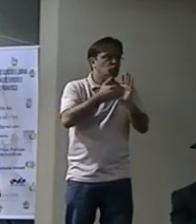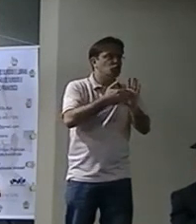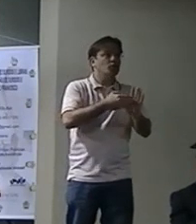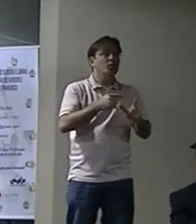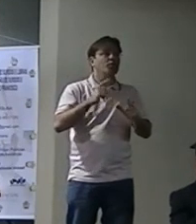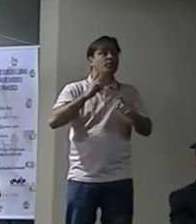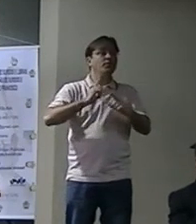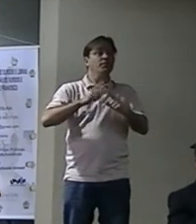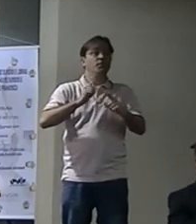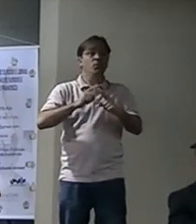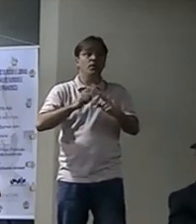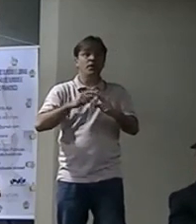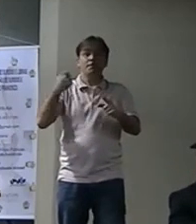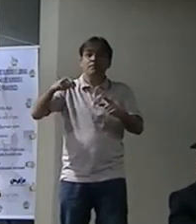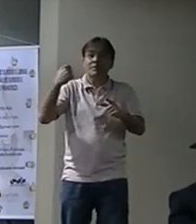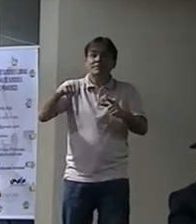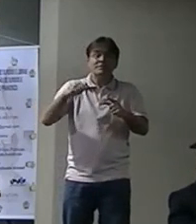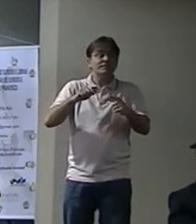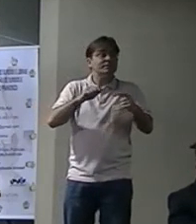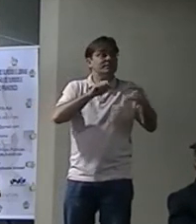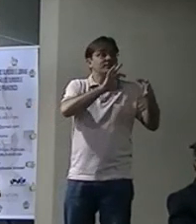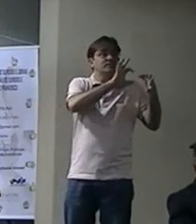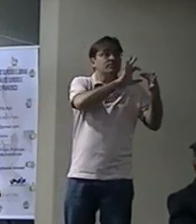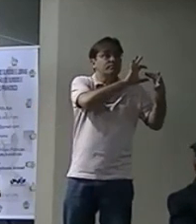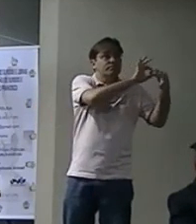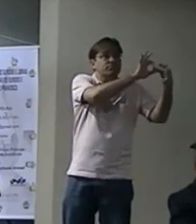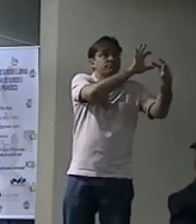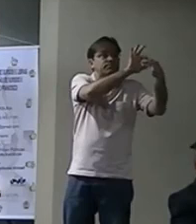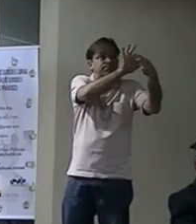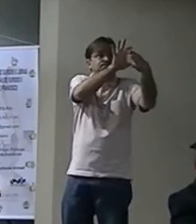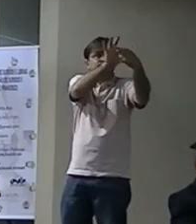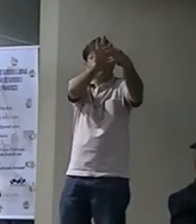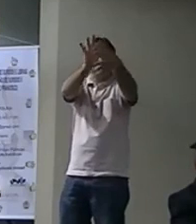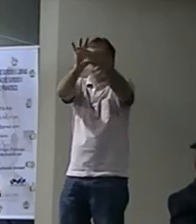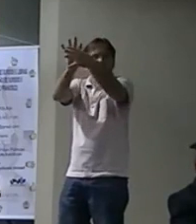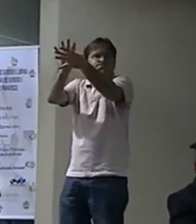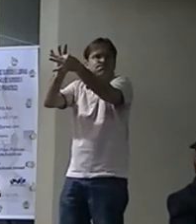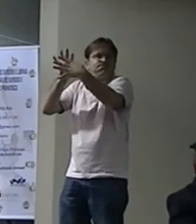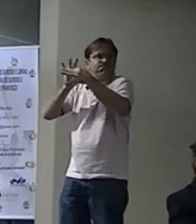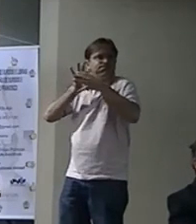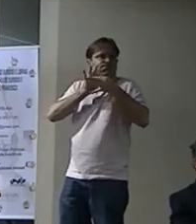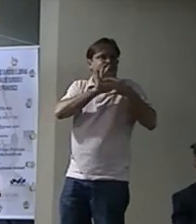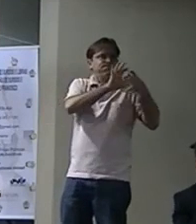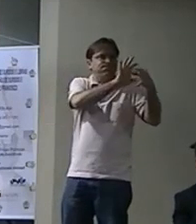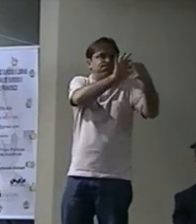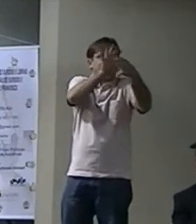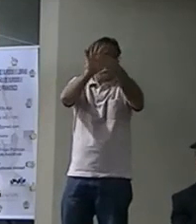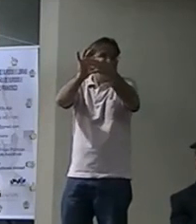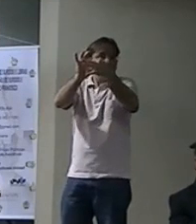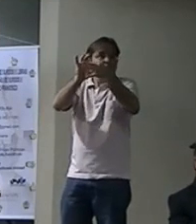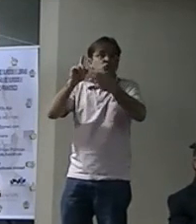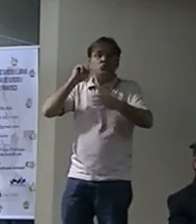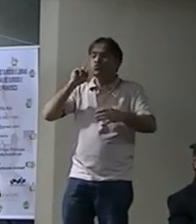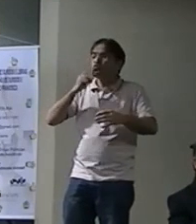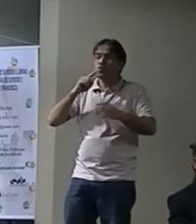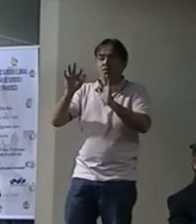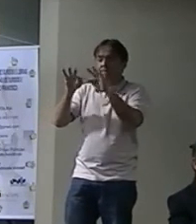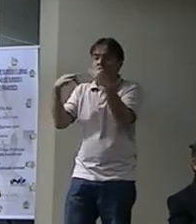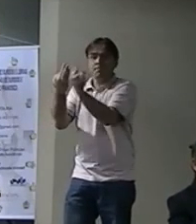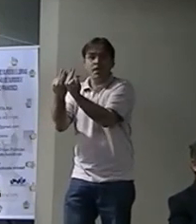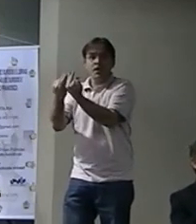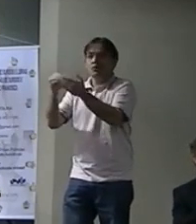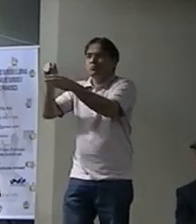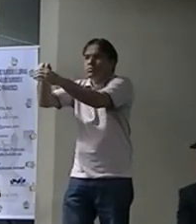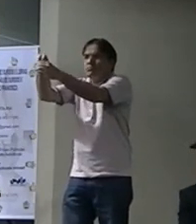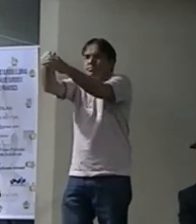objetivos, criar uma rede de apoio familiar para a orientação às crianças surdas e um banco de dados a partir das maternidades para a